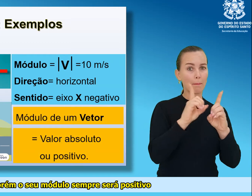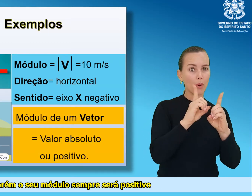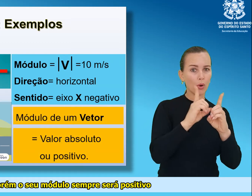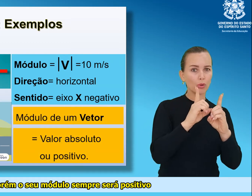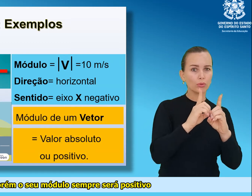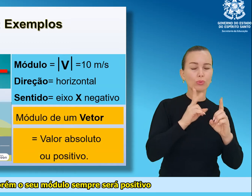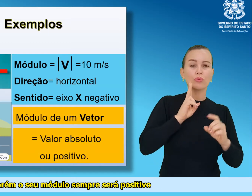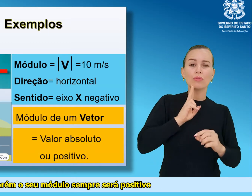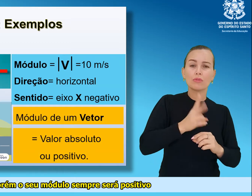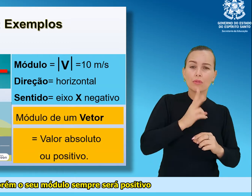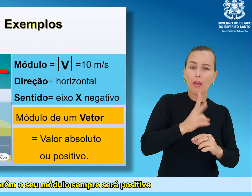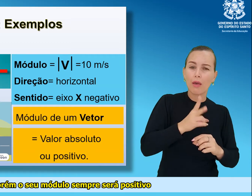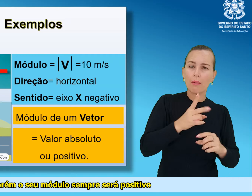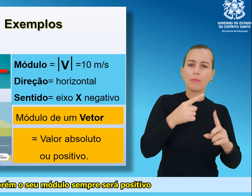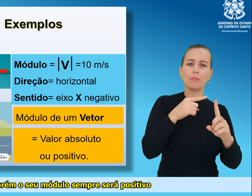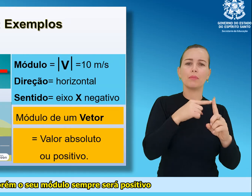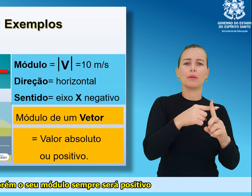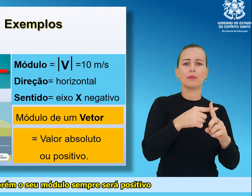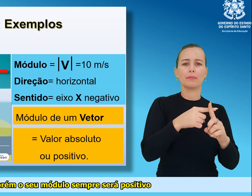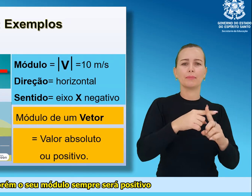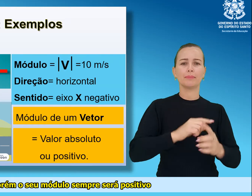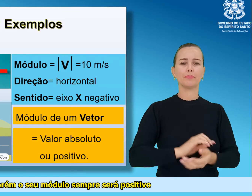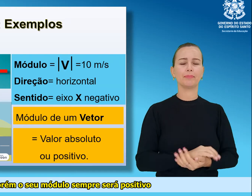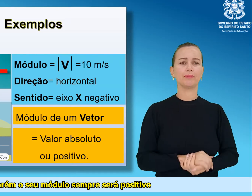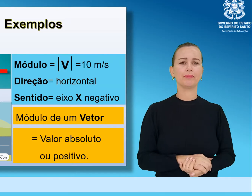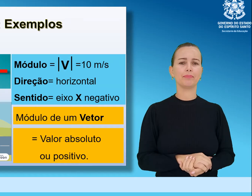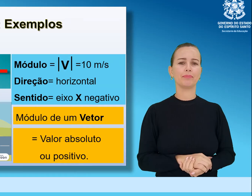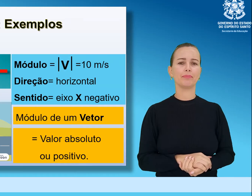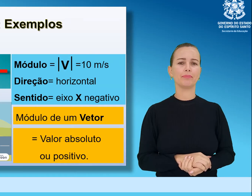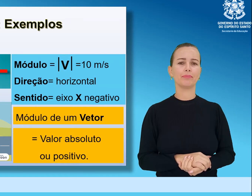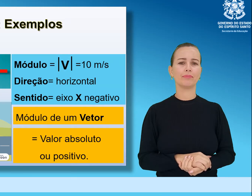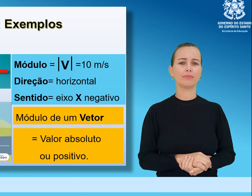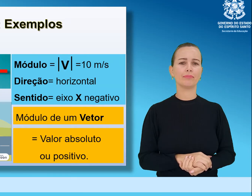seu módulo sempre será positivo.